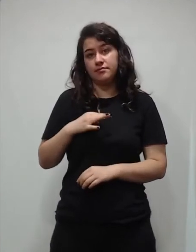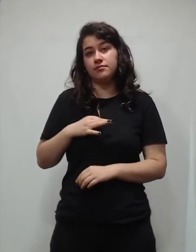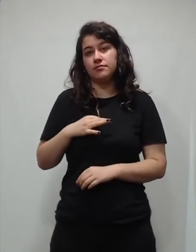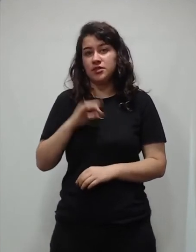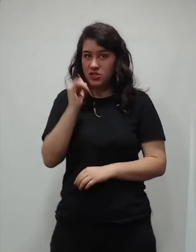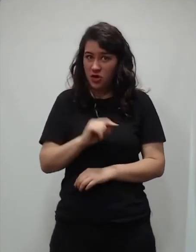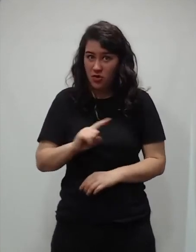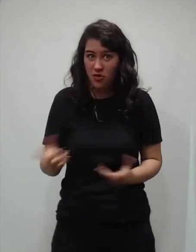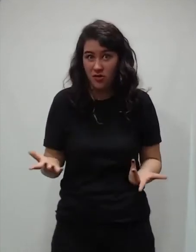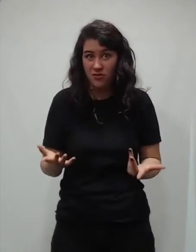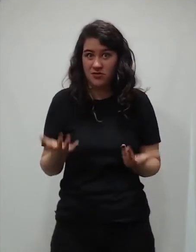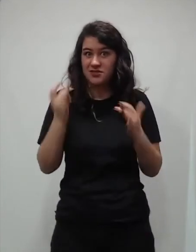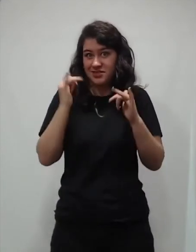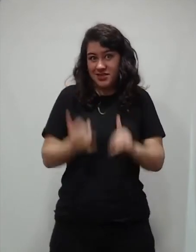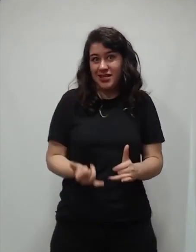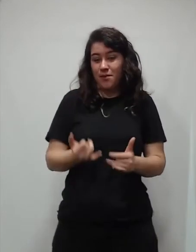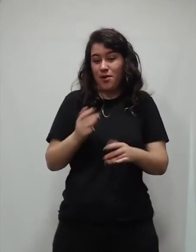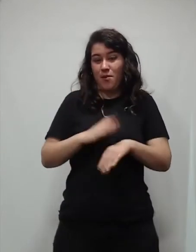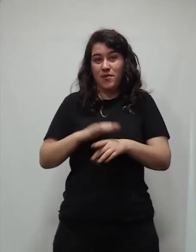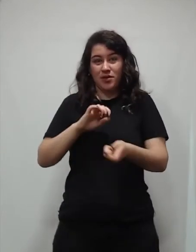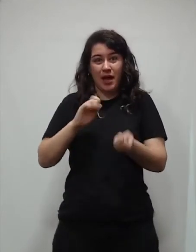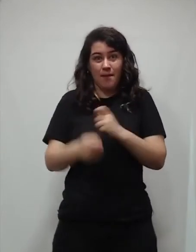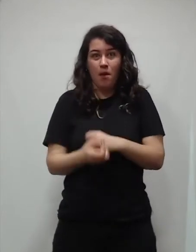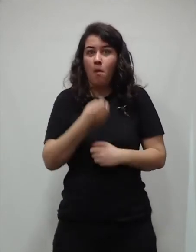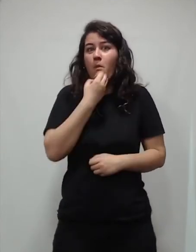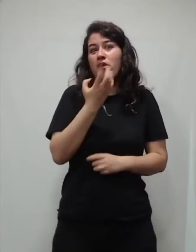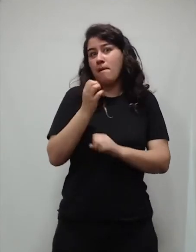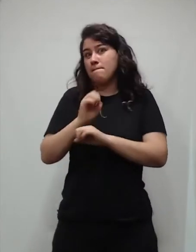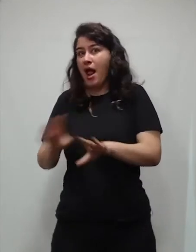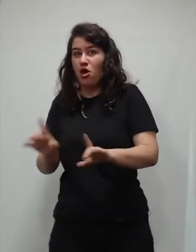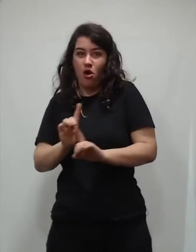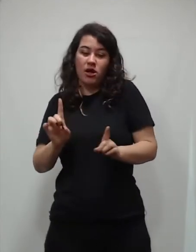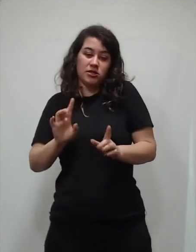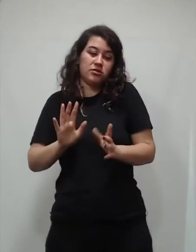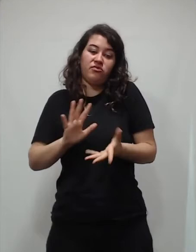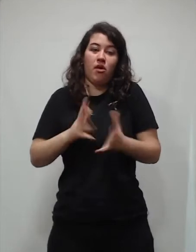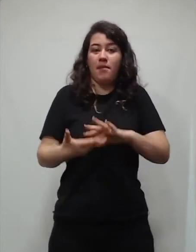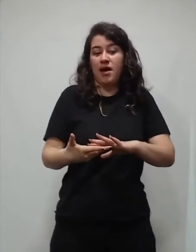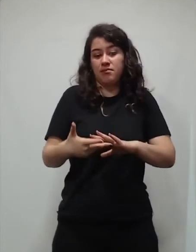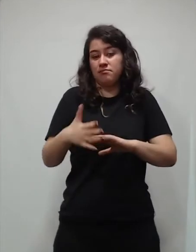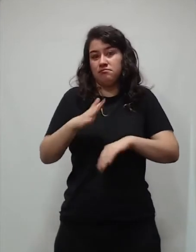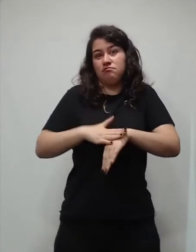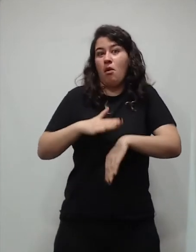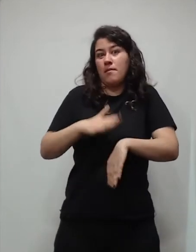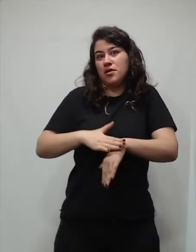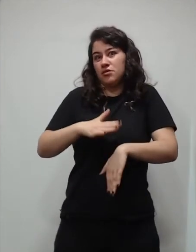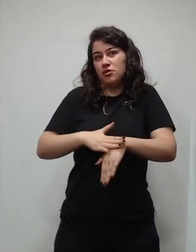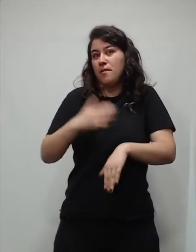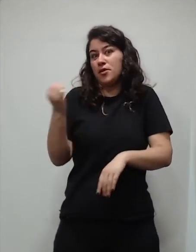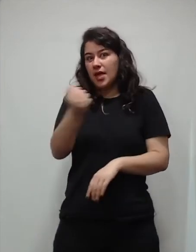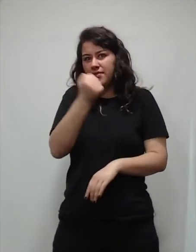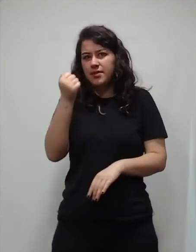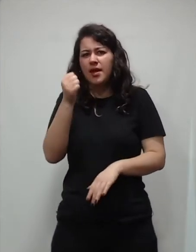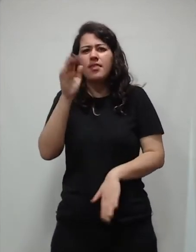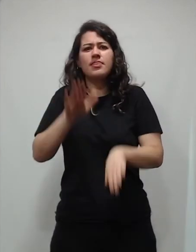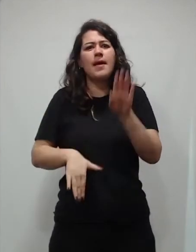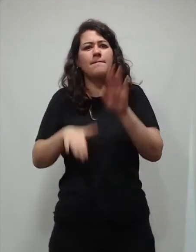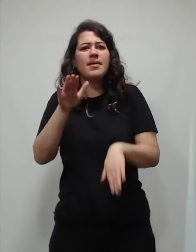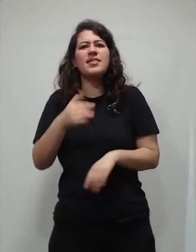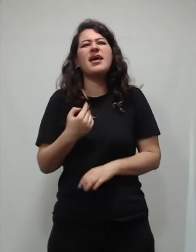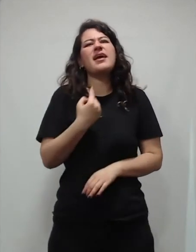¿o no? Lo es, porque es un cambio, no es ni malo ni bueno, es crítico. depende de cuáles son nuestra